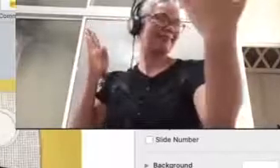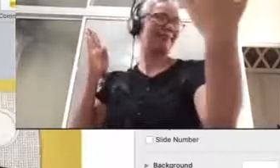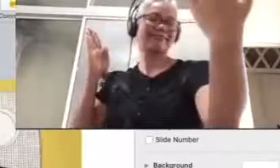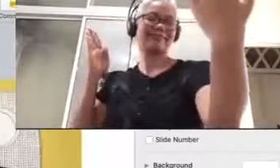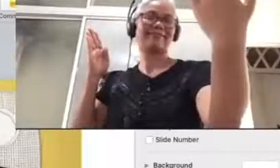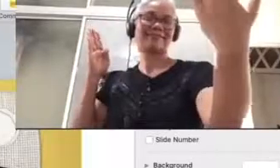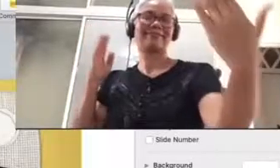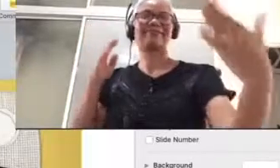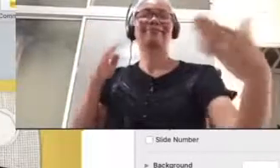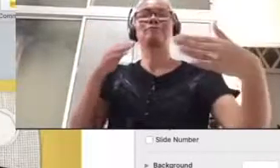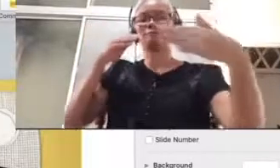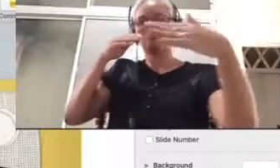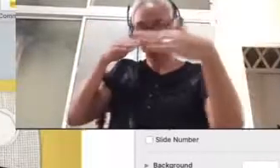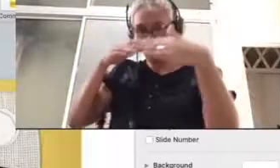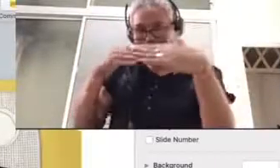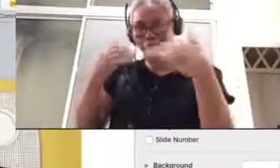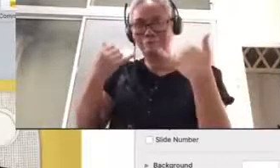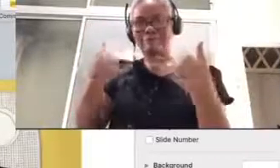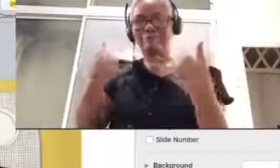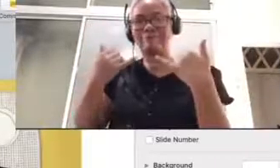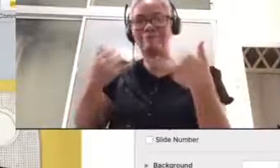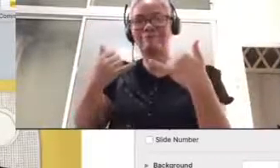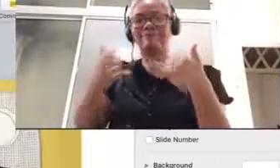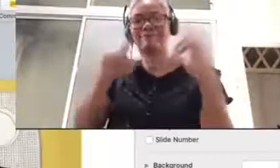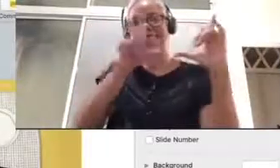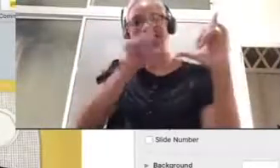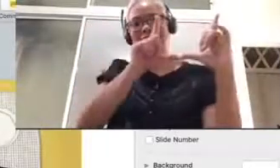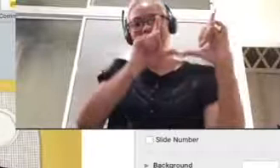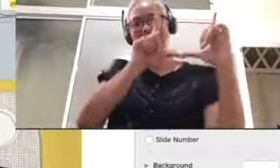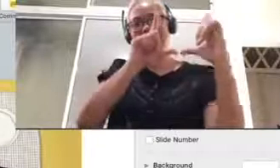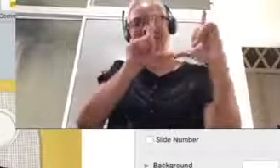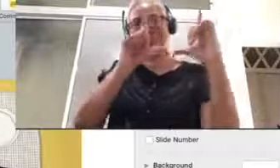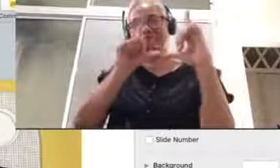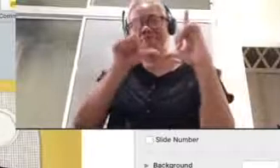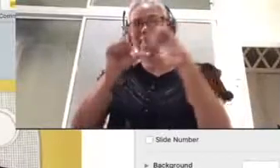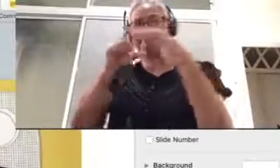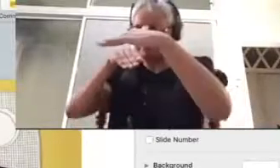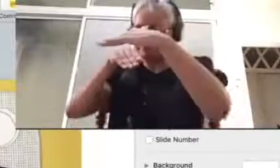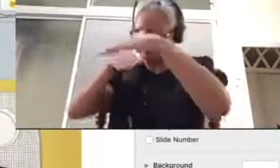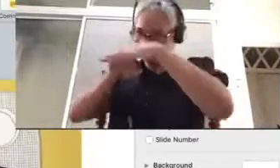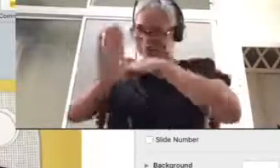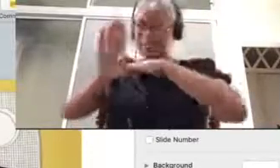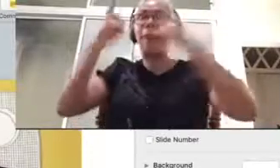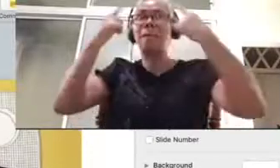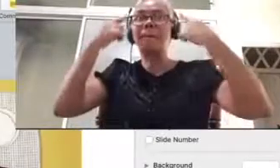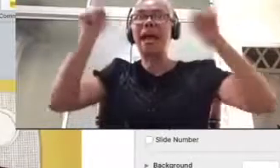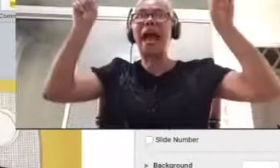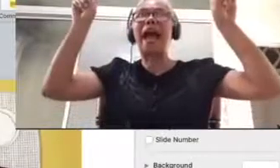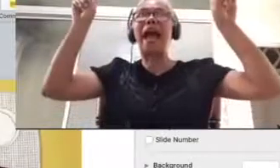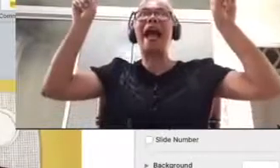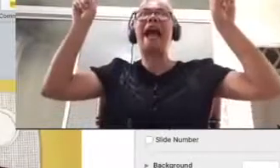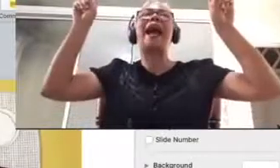cuadrito, sino la puerta de entrada, que permitió que Cuadrito pudiera entrar a la casa